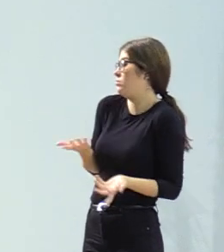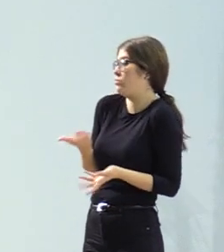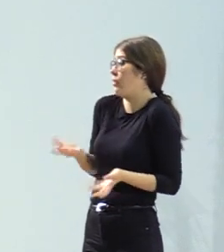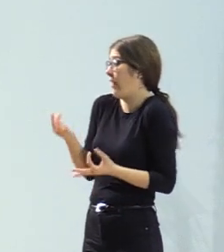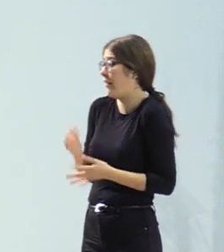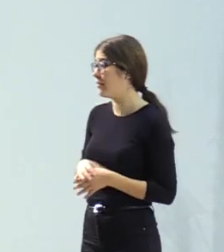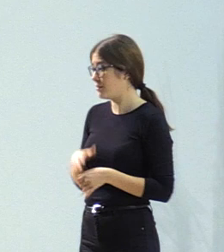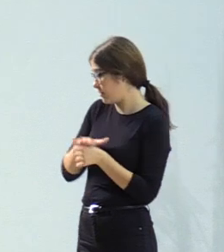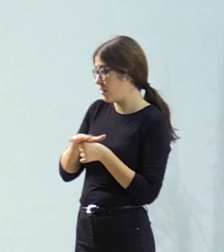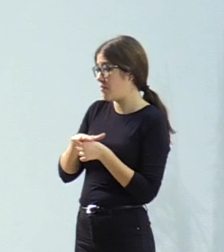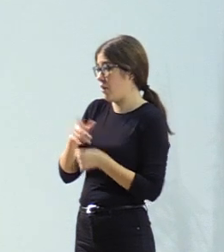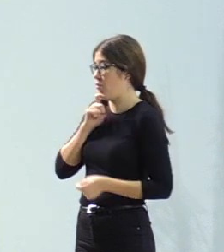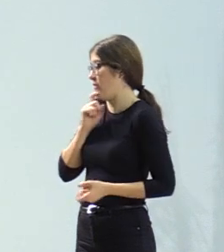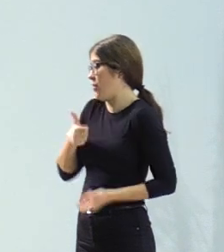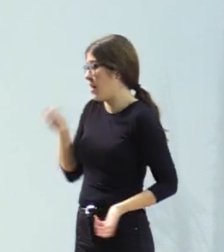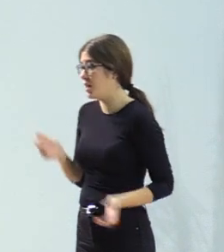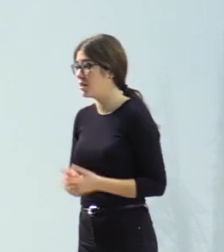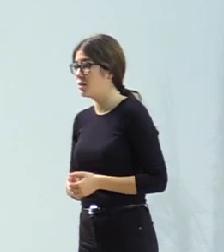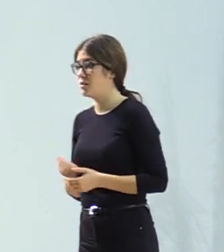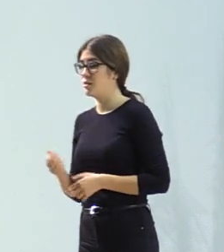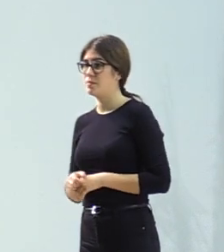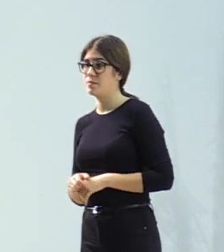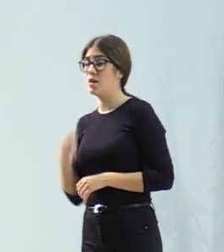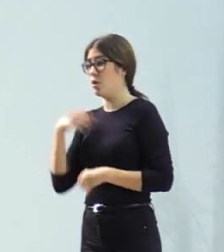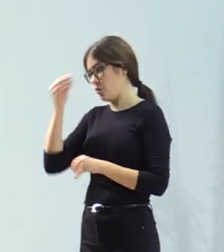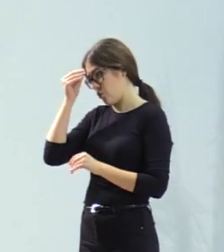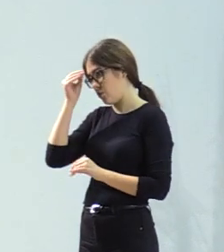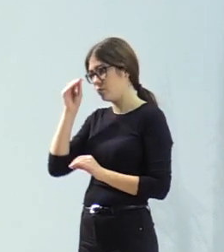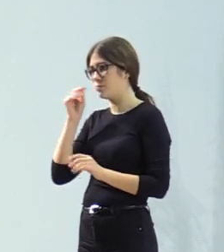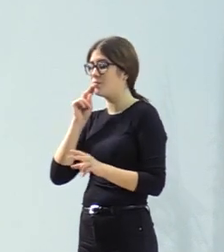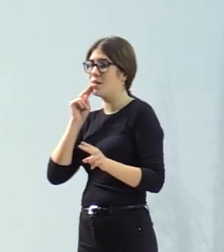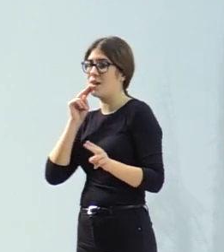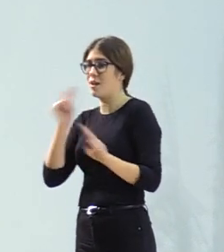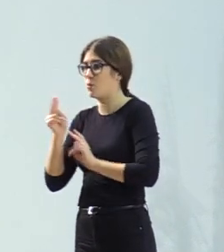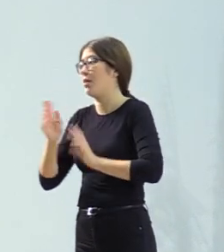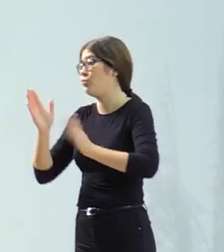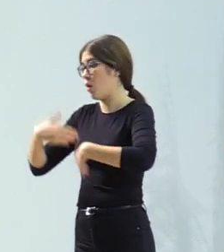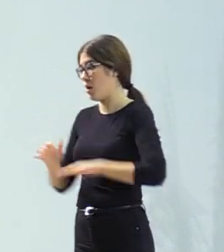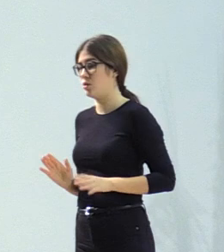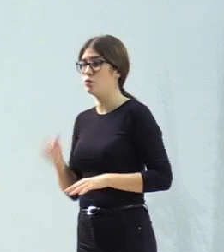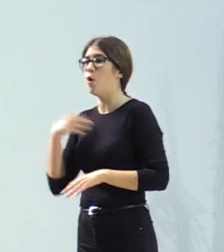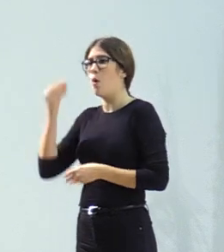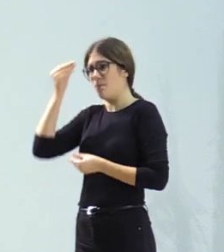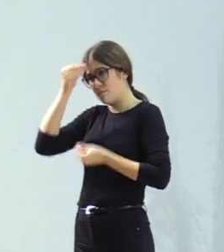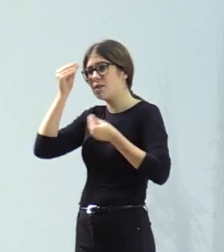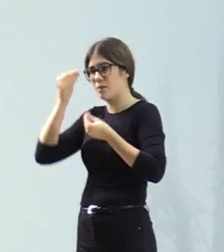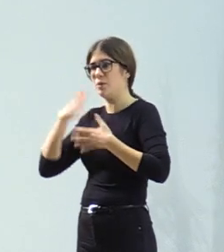no, mal vamos. Lo digo sin tener respuesta y a modo de